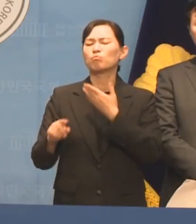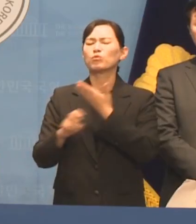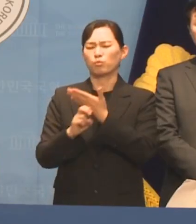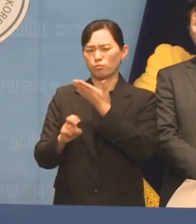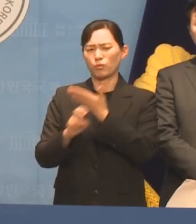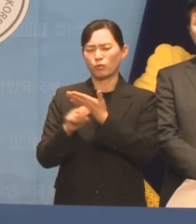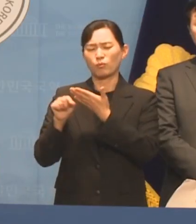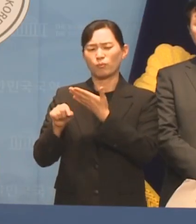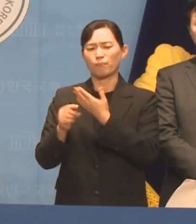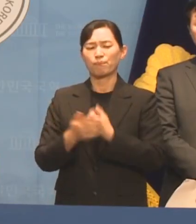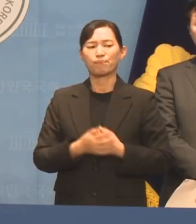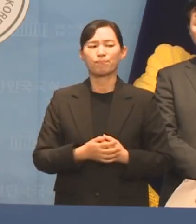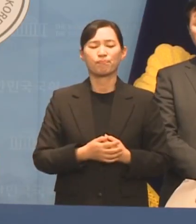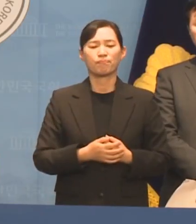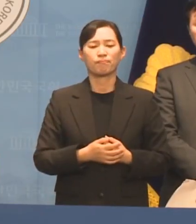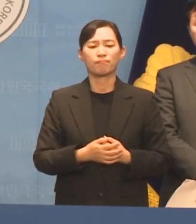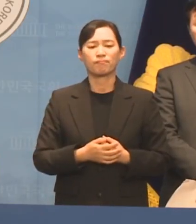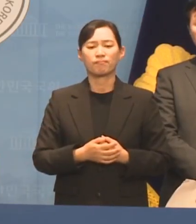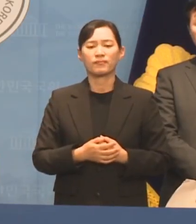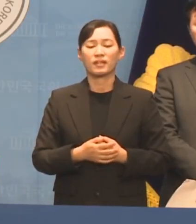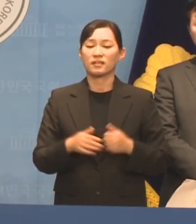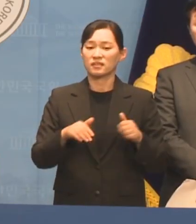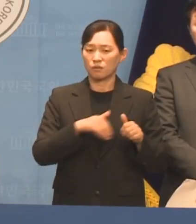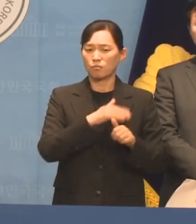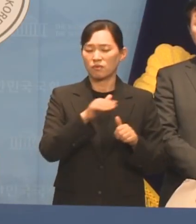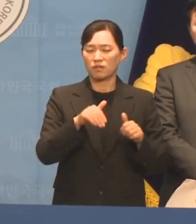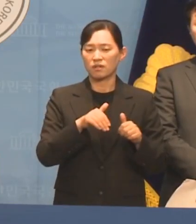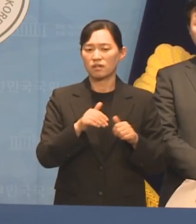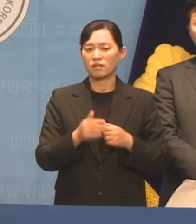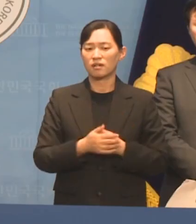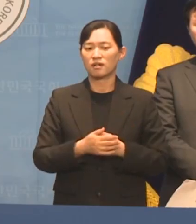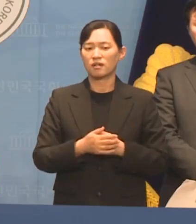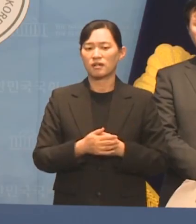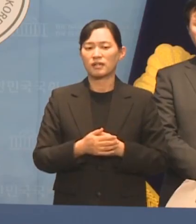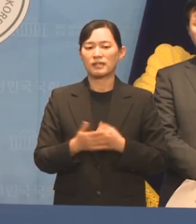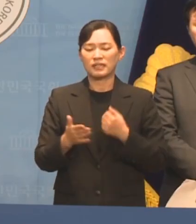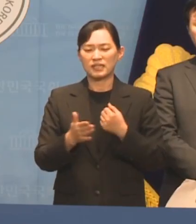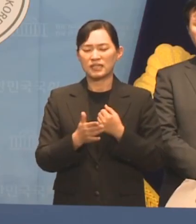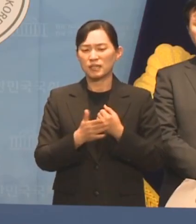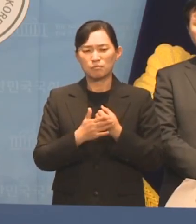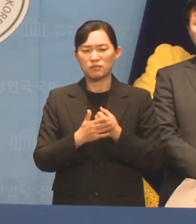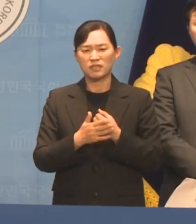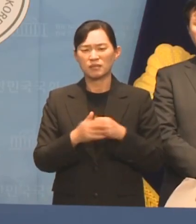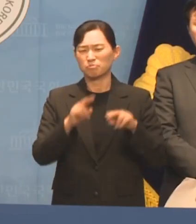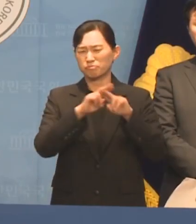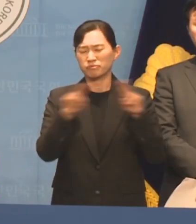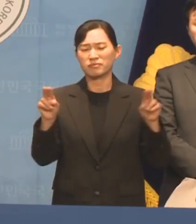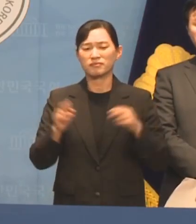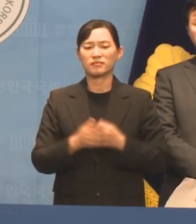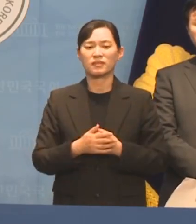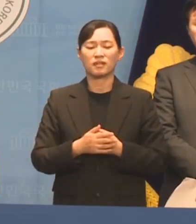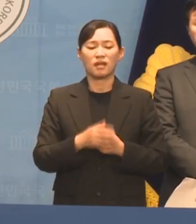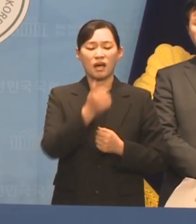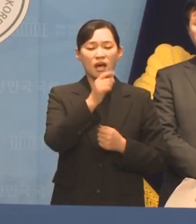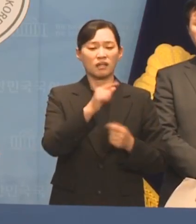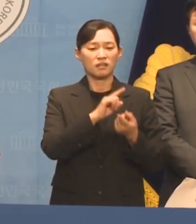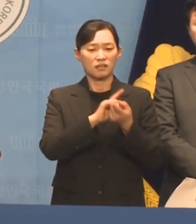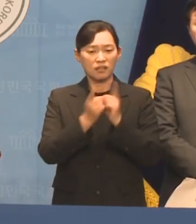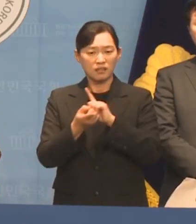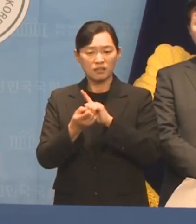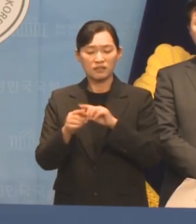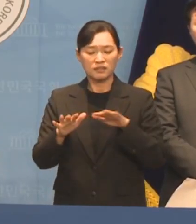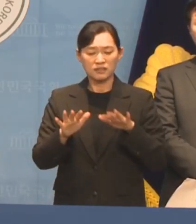위헌이자 또 위법한 그런 사안으로 원천 무효입니다. 따라서 한덕수 권한대행이